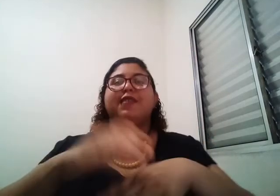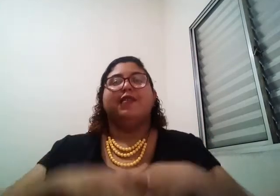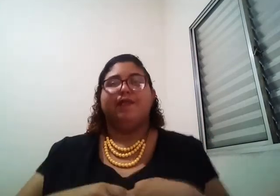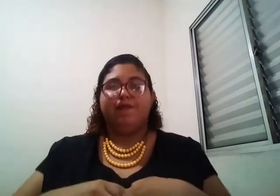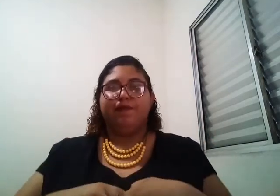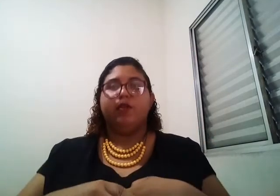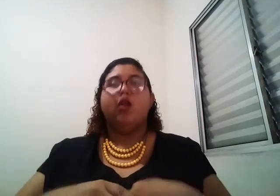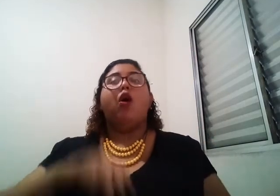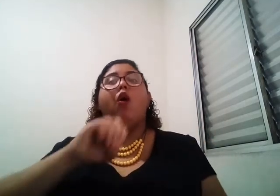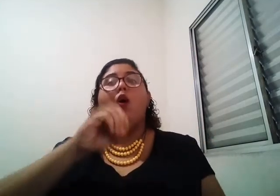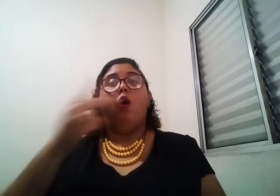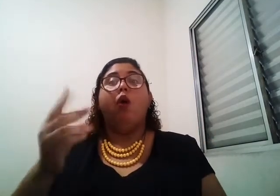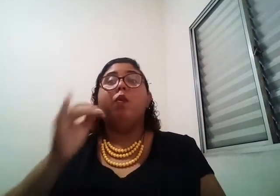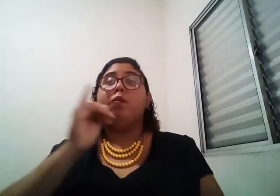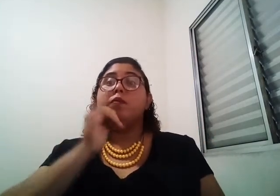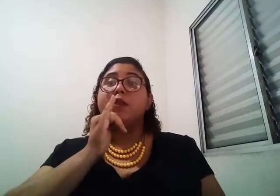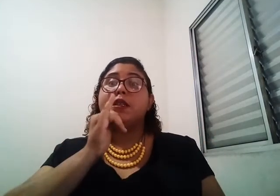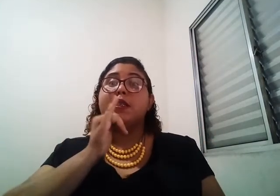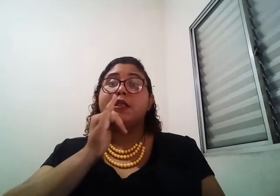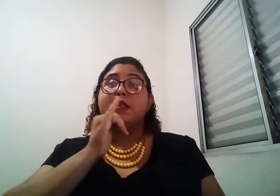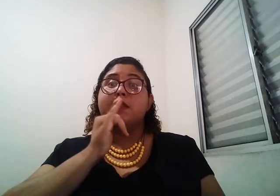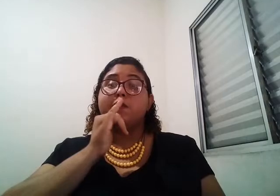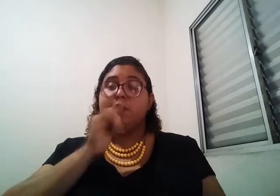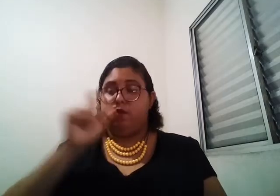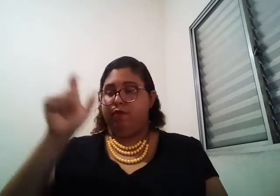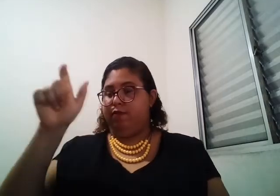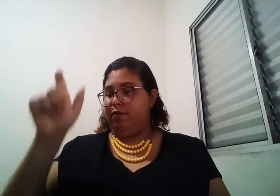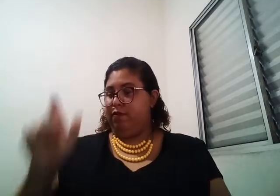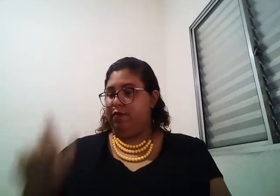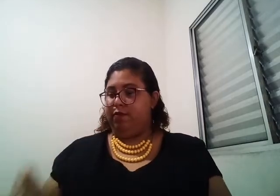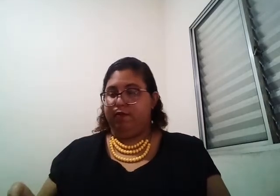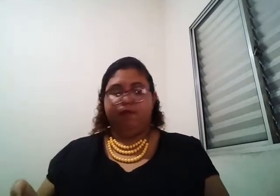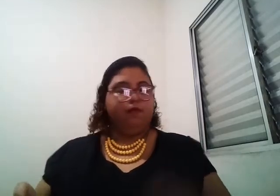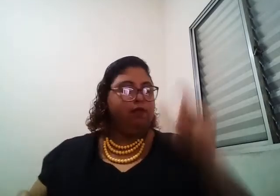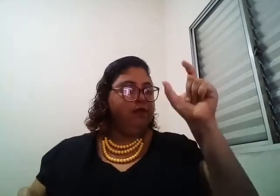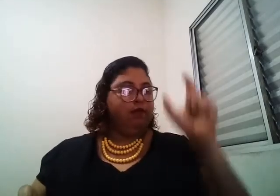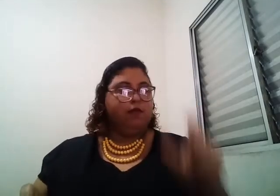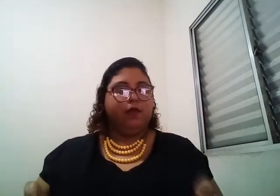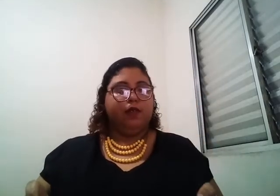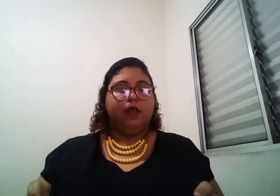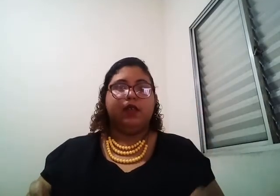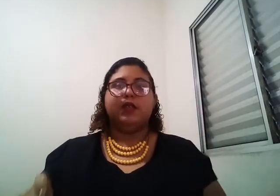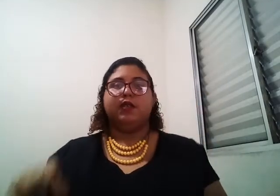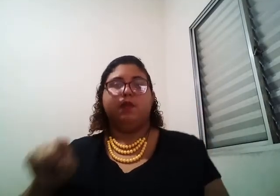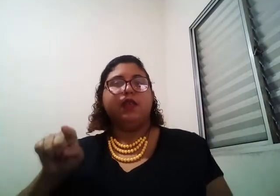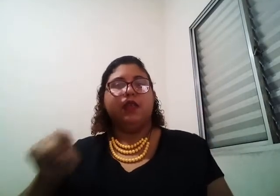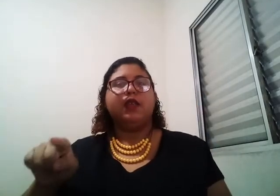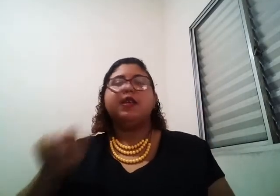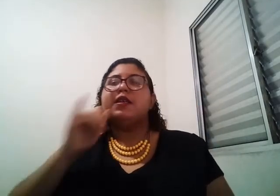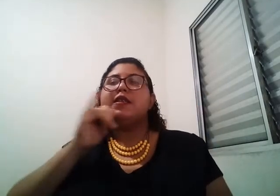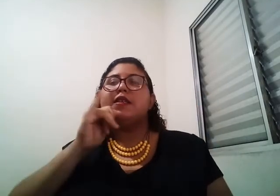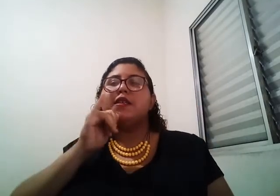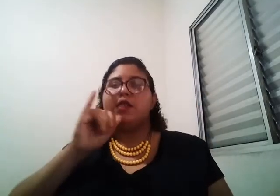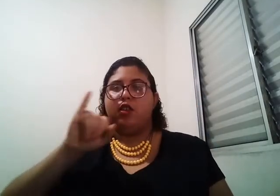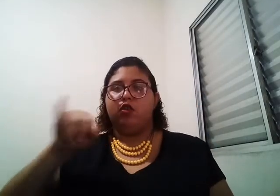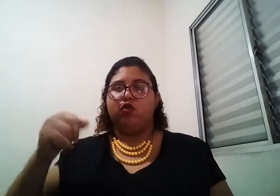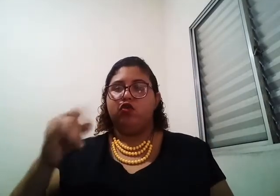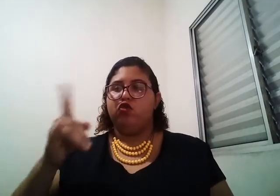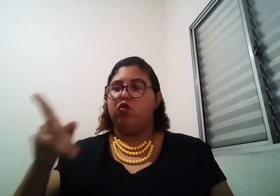dois personagens. Um é o João e aqui é a Maria. Temos dois personagens.